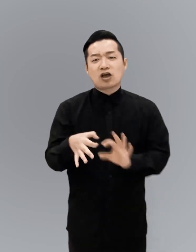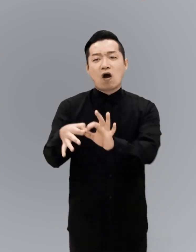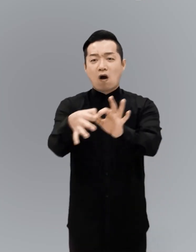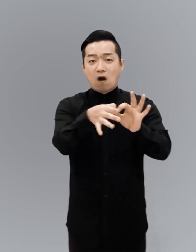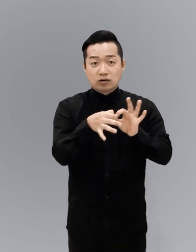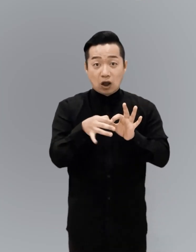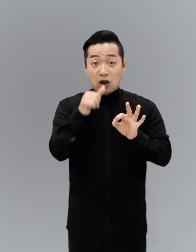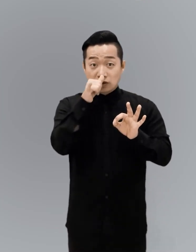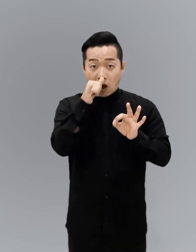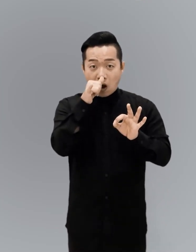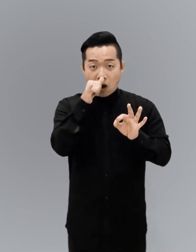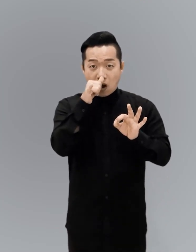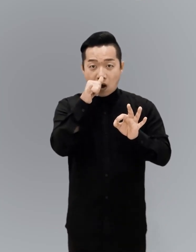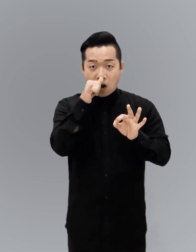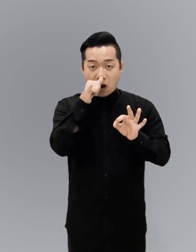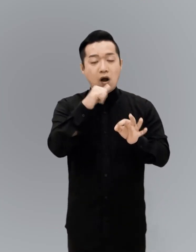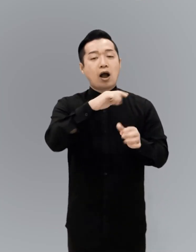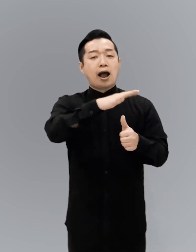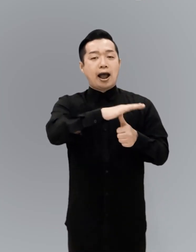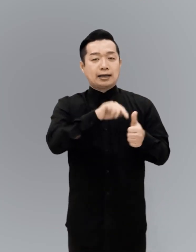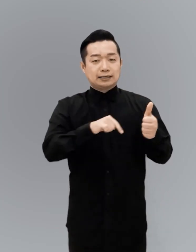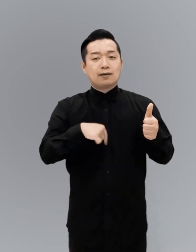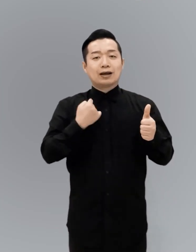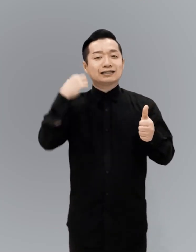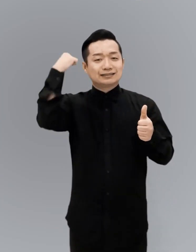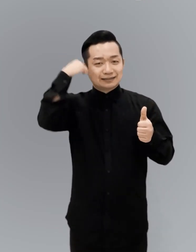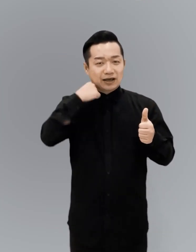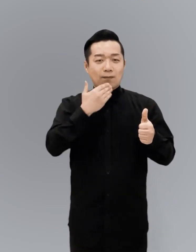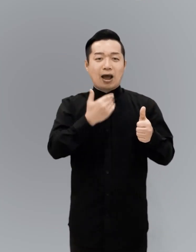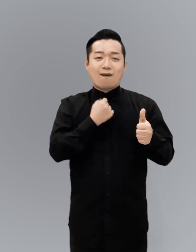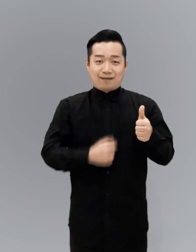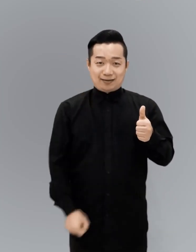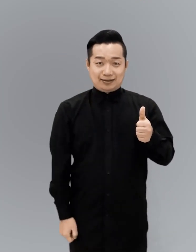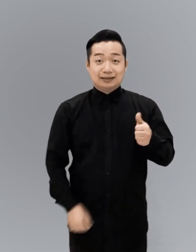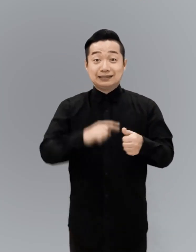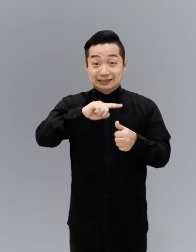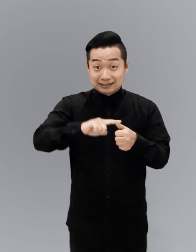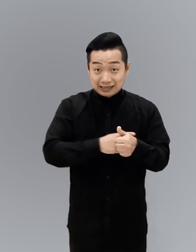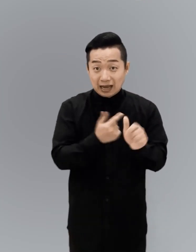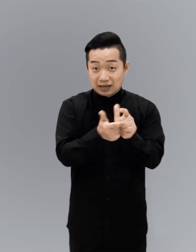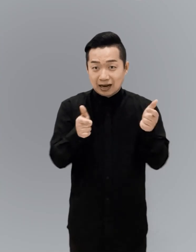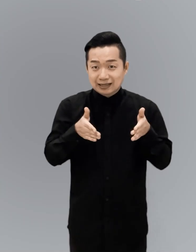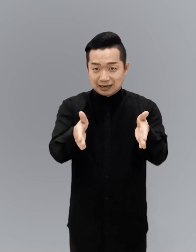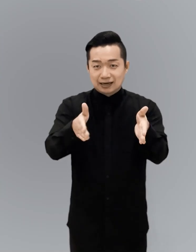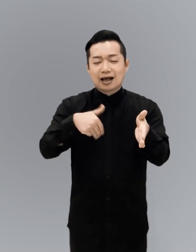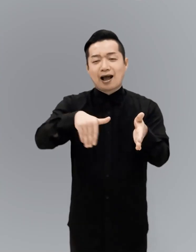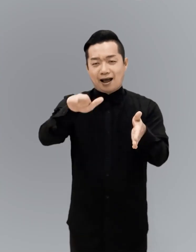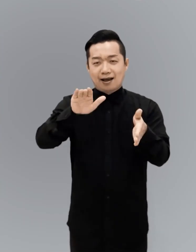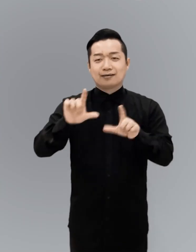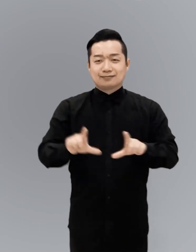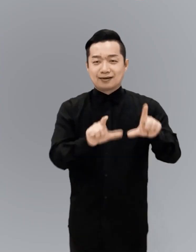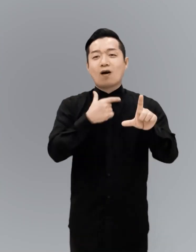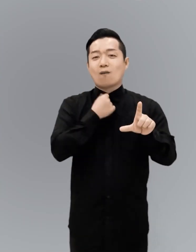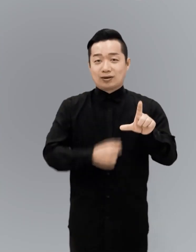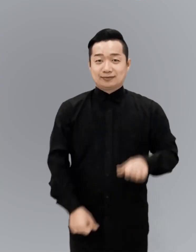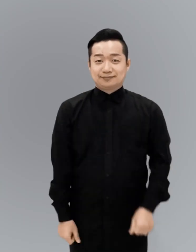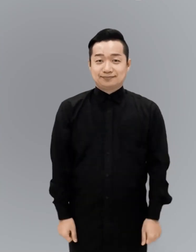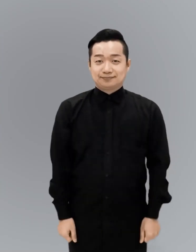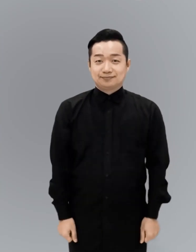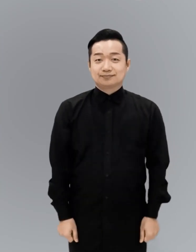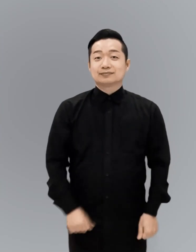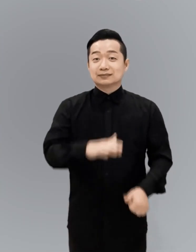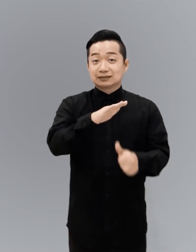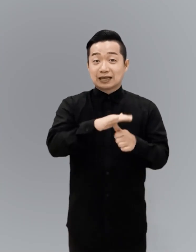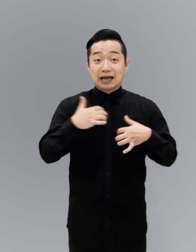다 연결되어 있다는 것을 아이가 스스로 느꼈으면 좋겠어요. 그래서 아주 자연스럽고 다채로운 길을 가기를